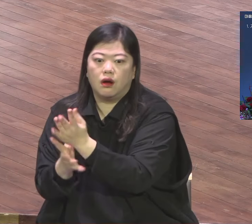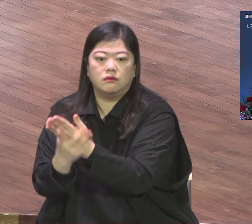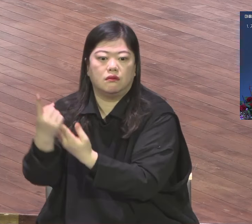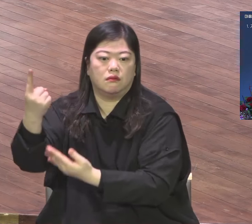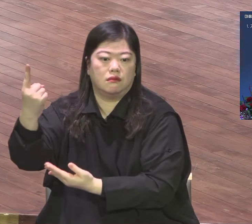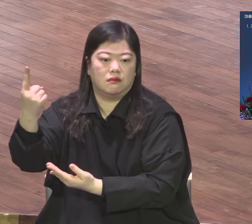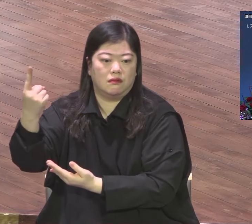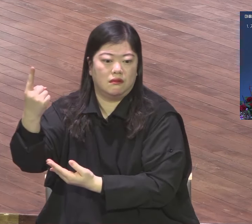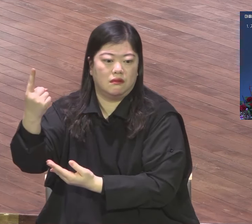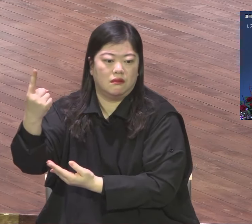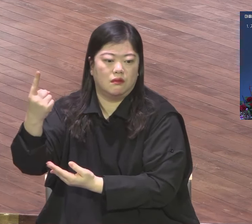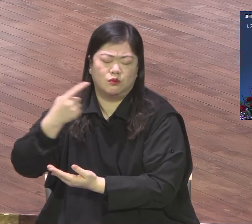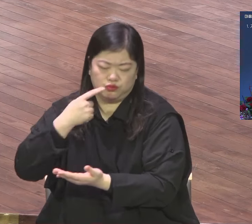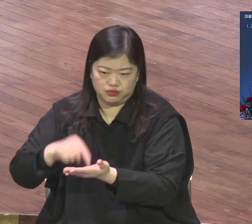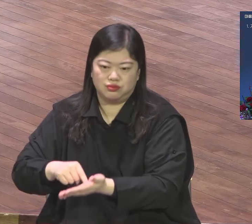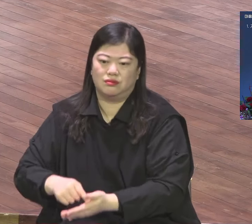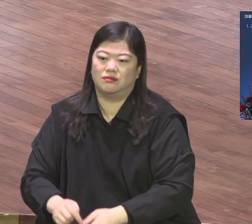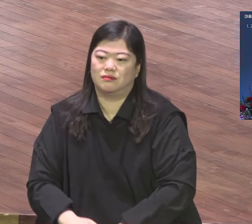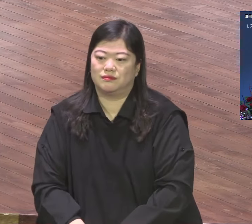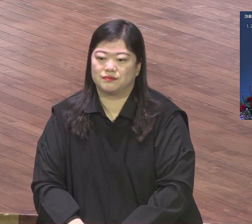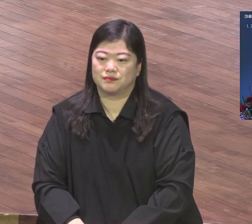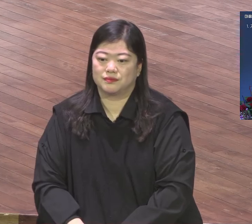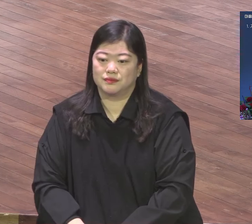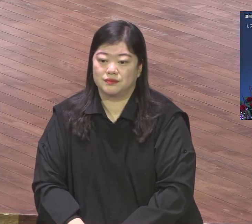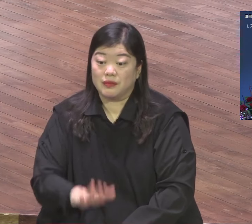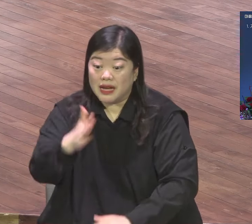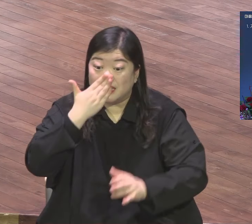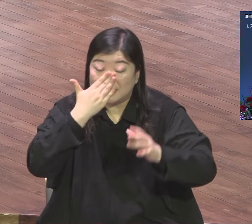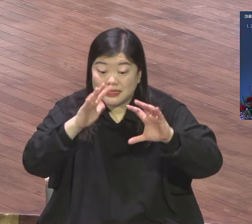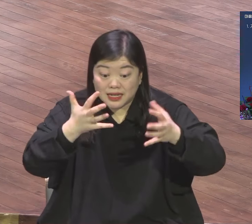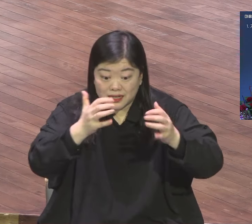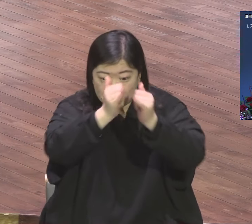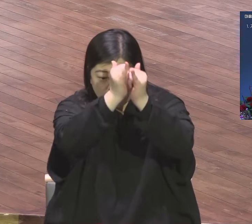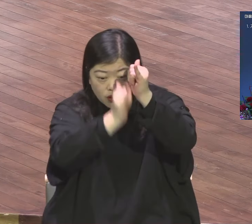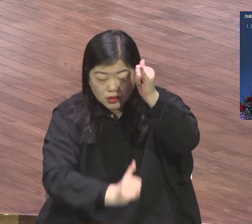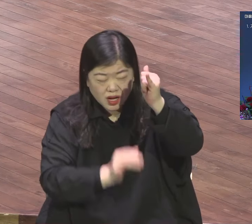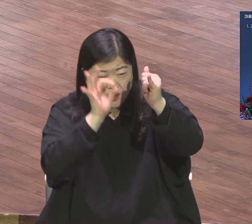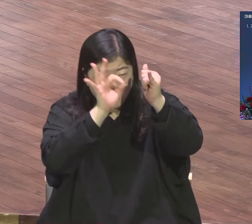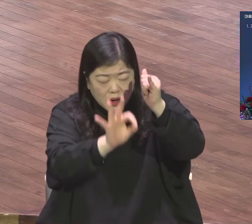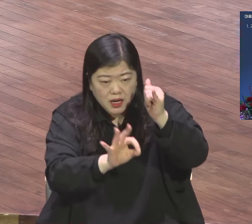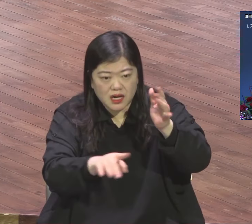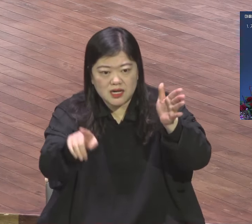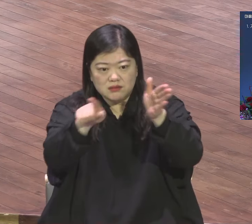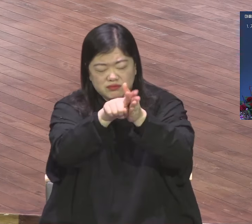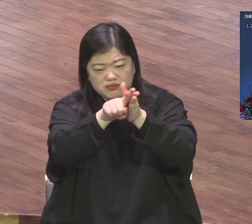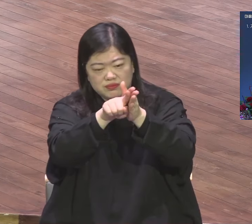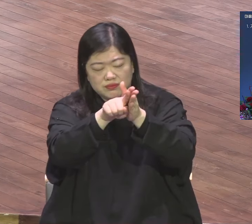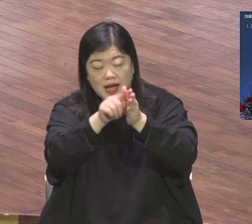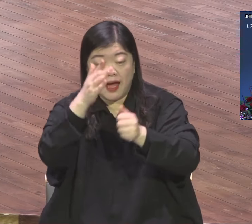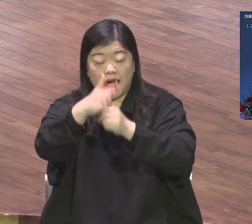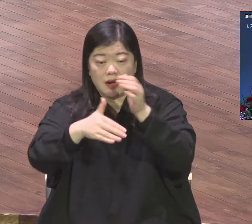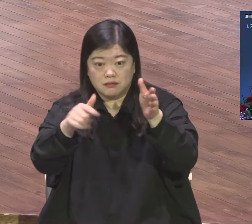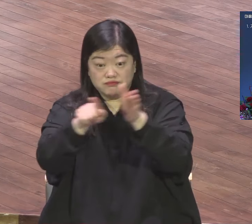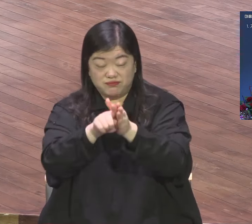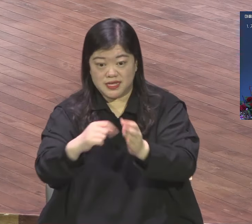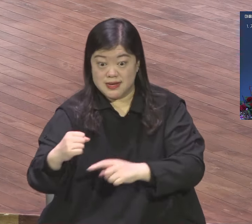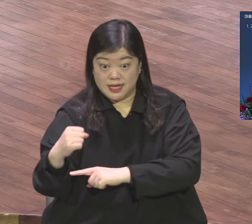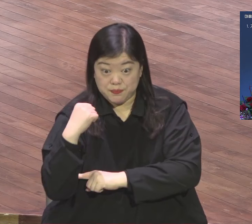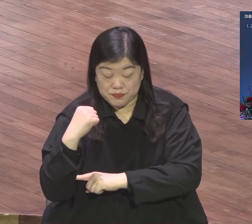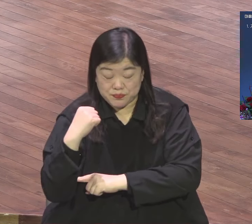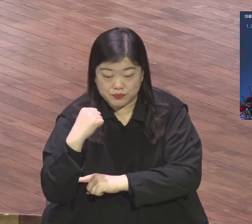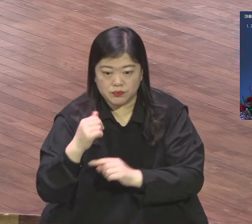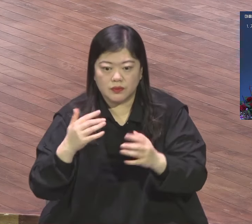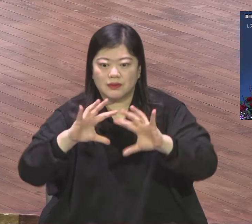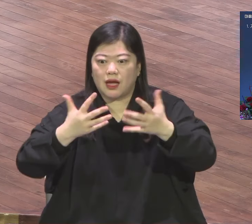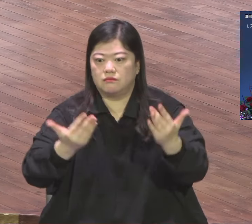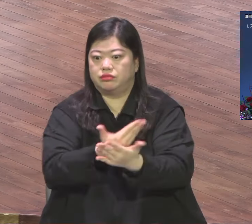자녀는 그랬습니다. 이스라엘이 그랬습니다. 이스라엘 역사가 그랬습니다. 하나님 의지하면 하나님 부어 주시고 하나님을 의지하지